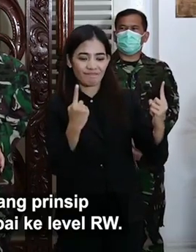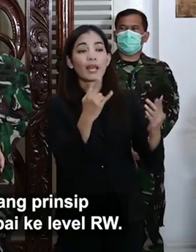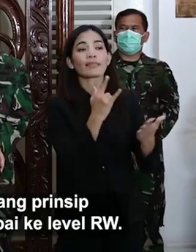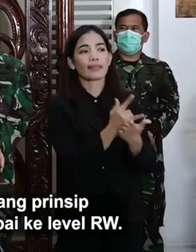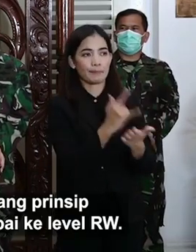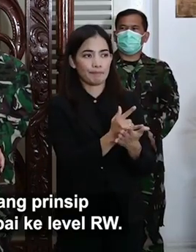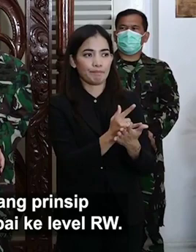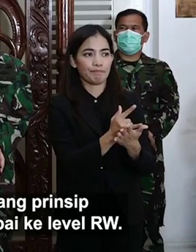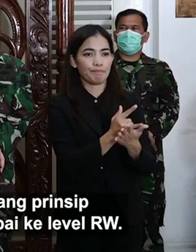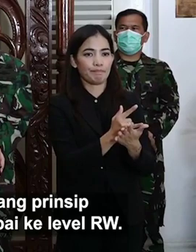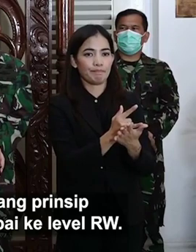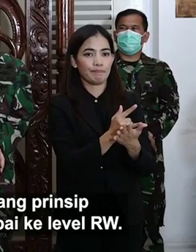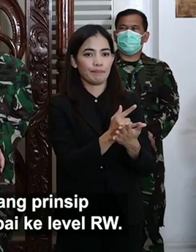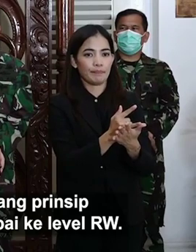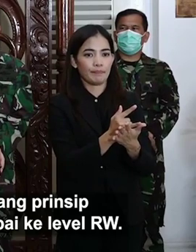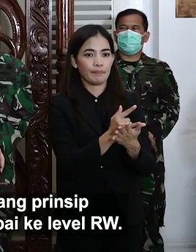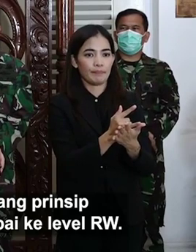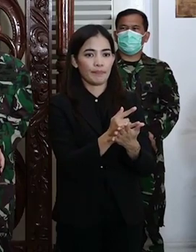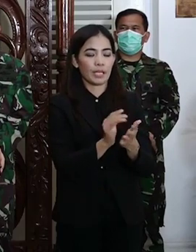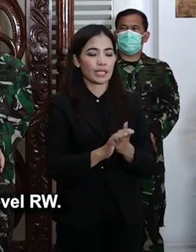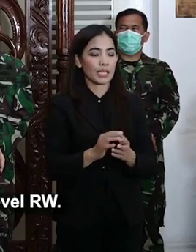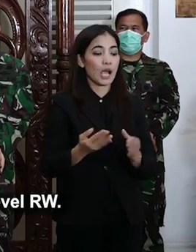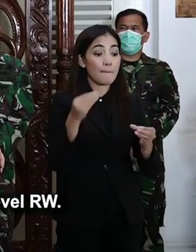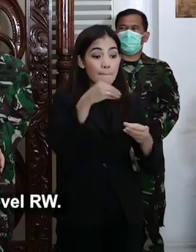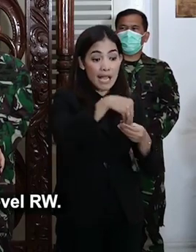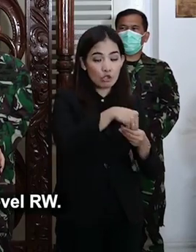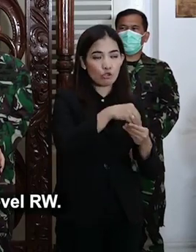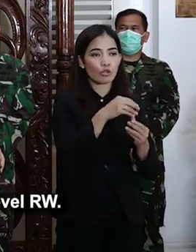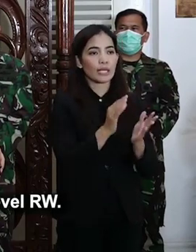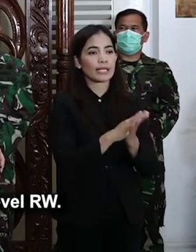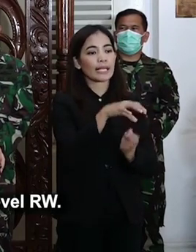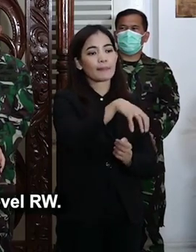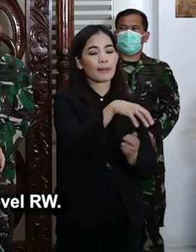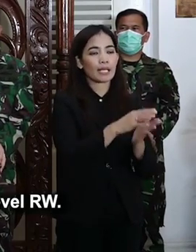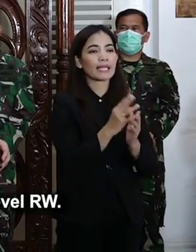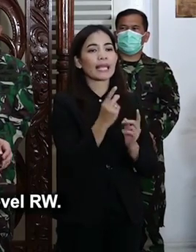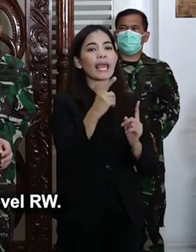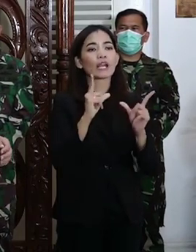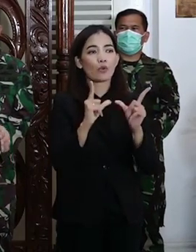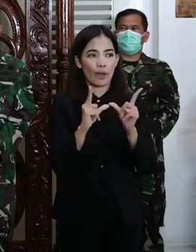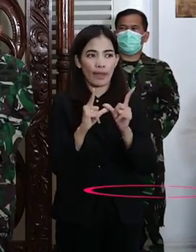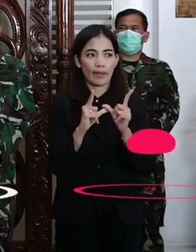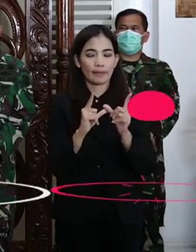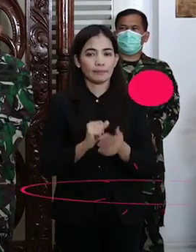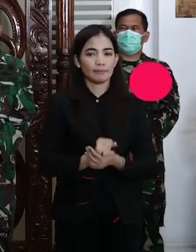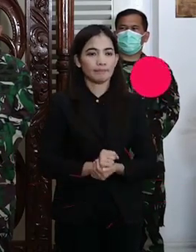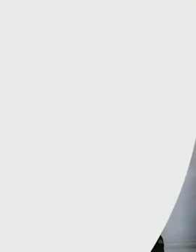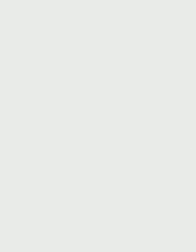dilakukan sampai ke level RW. Jadi kita bisa menjaga sampai ke level RW.